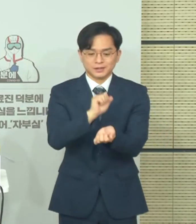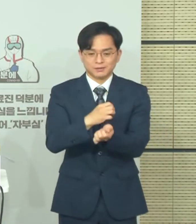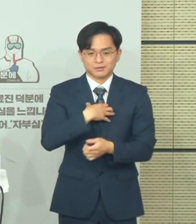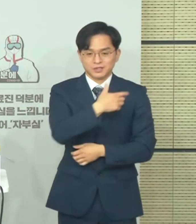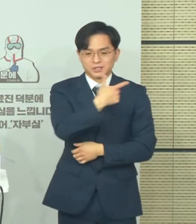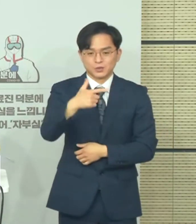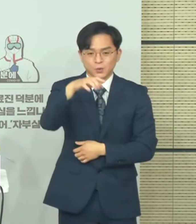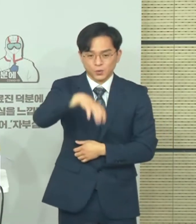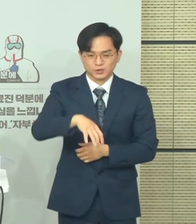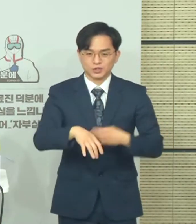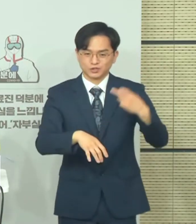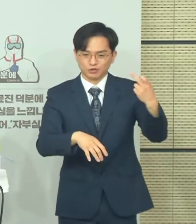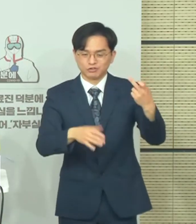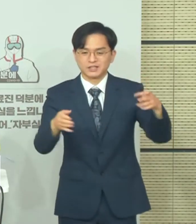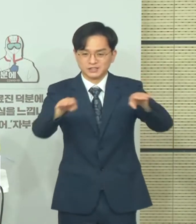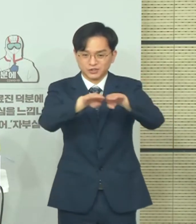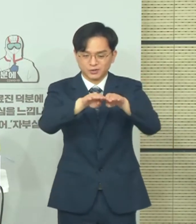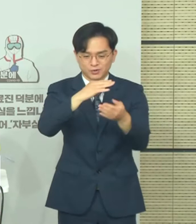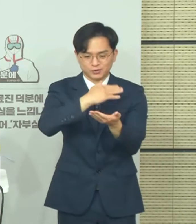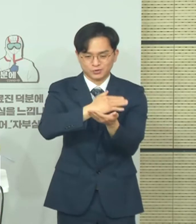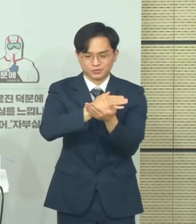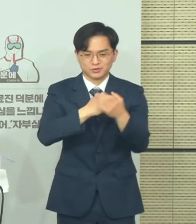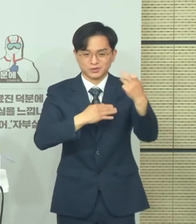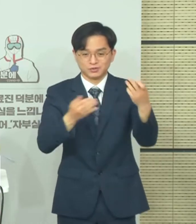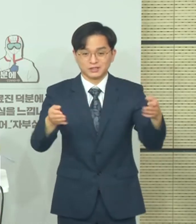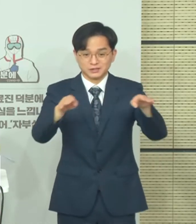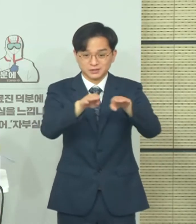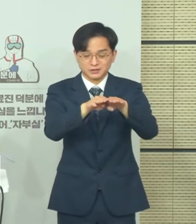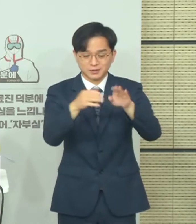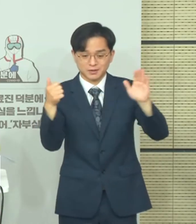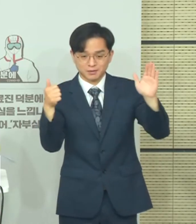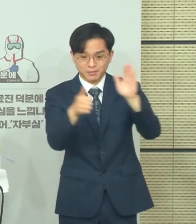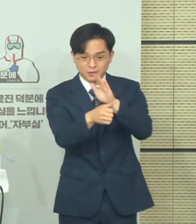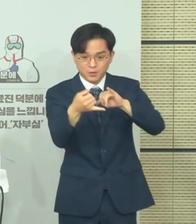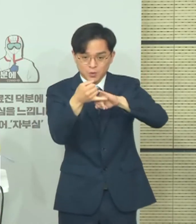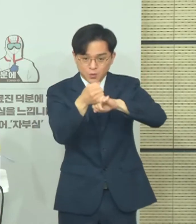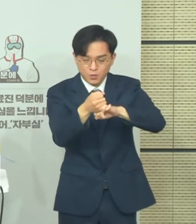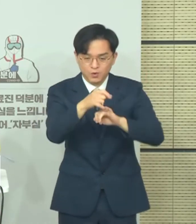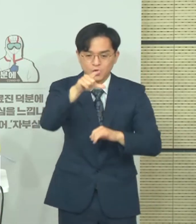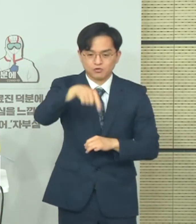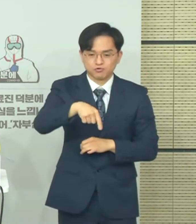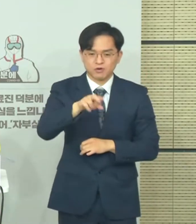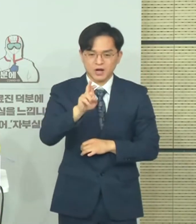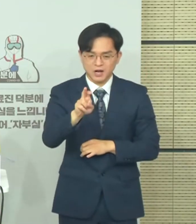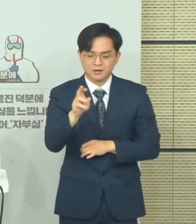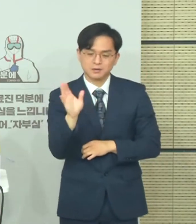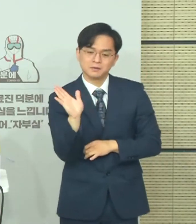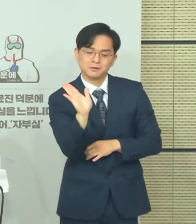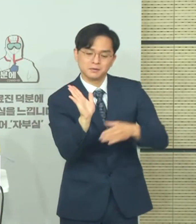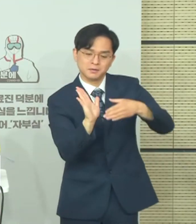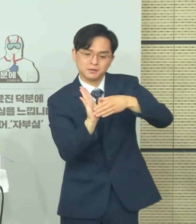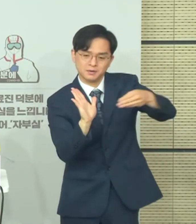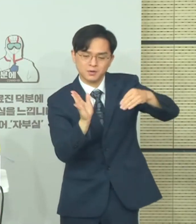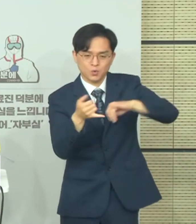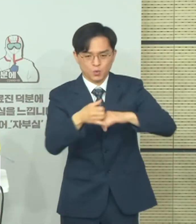명부가 의무 투입되며 이 덜 시설을 이용하는 국민 여러분들의 적극적인 협조를 부탁드립니다